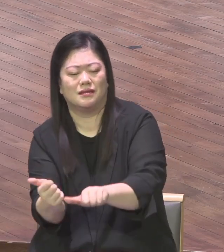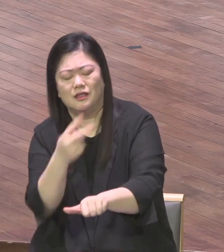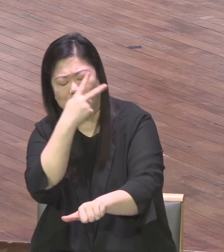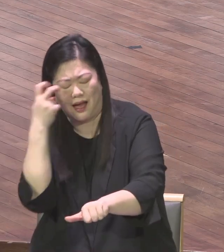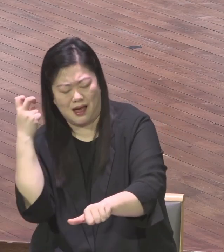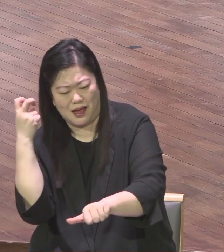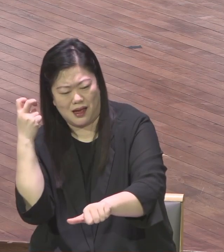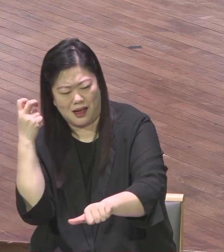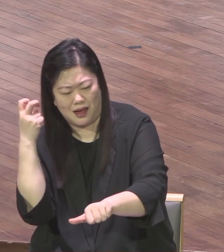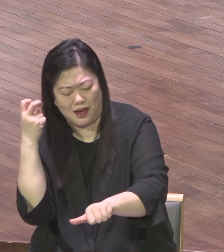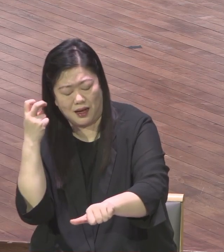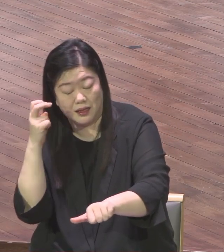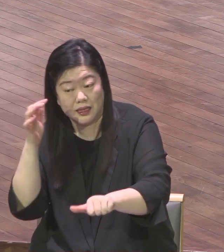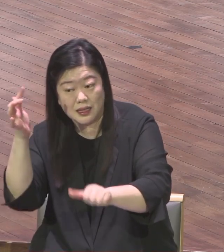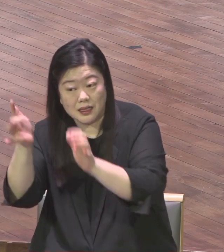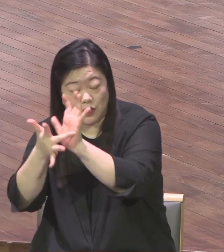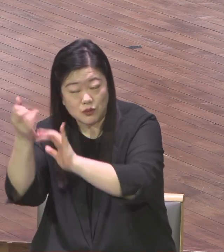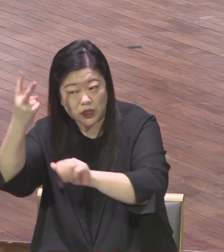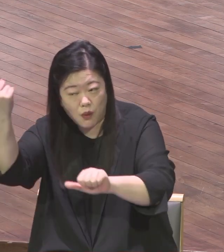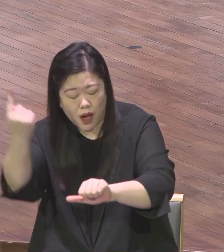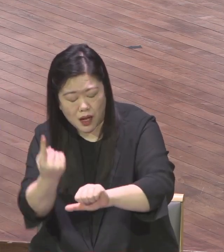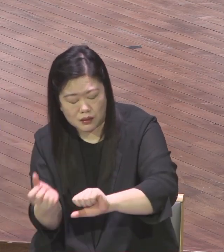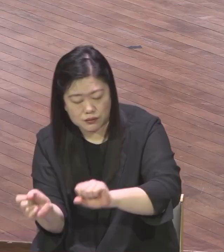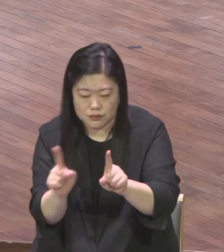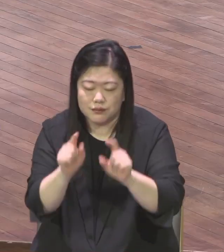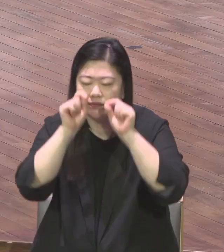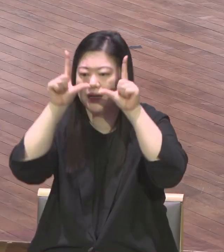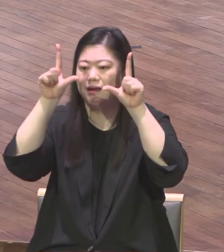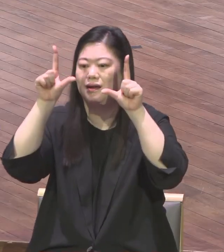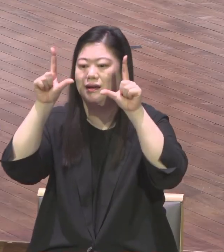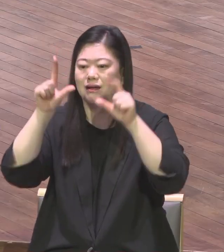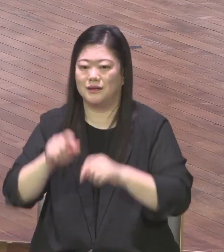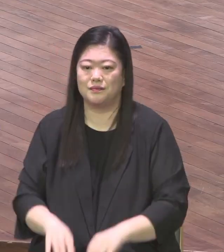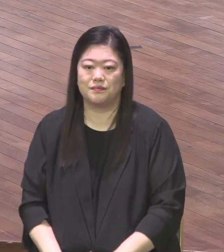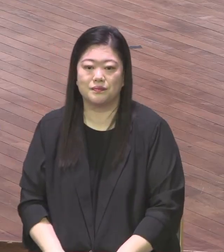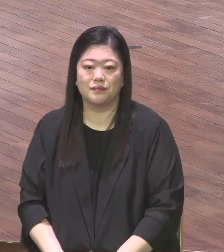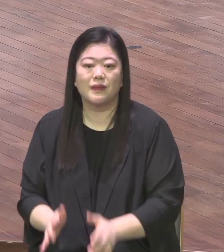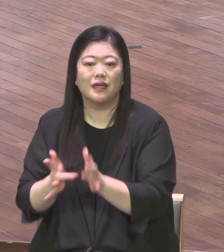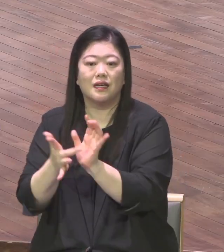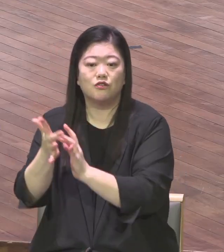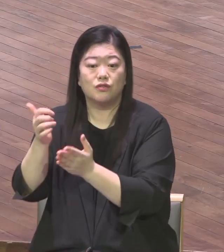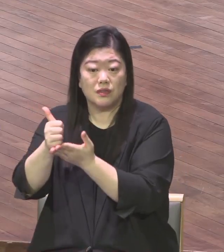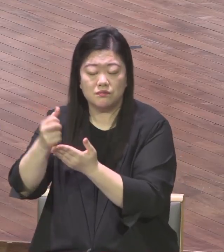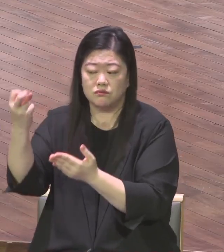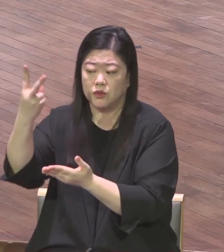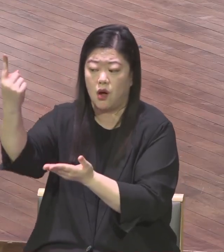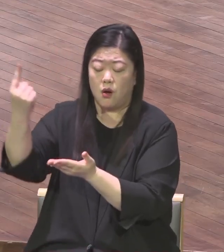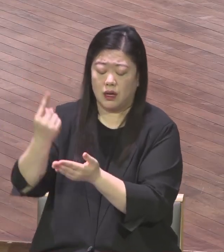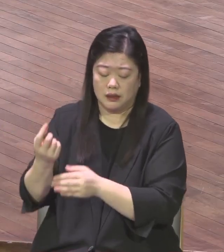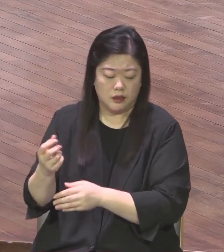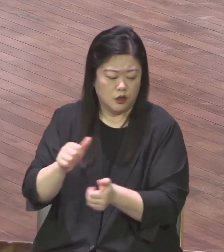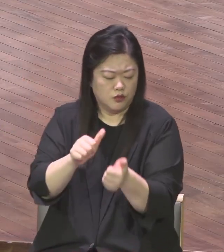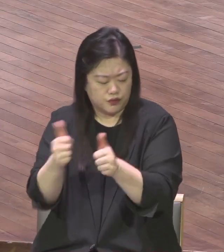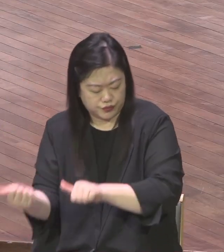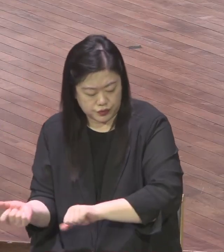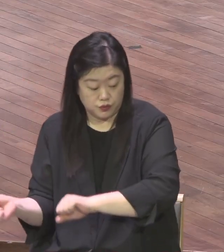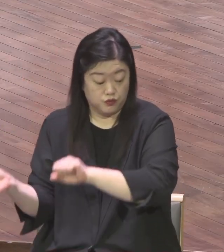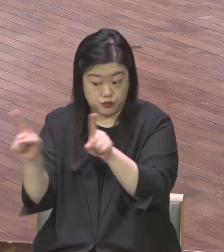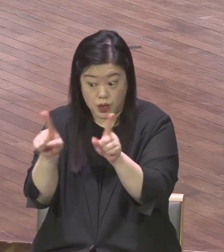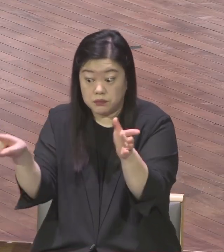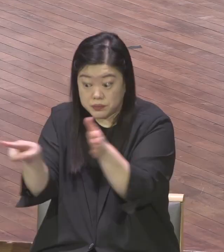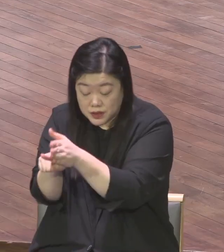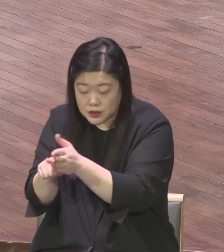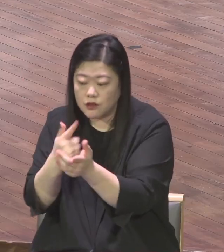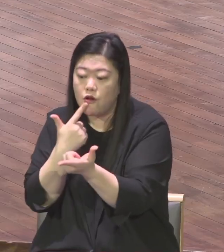14절을 봅니다. 우리가 예수께서 죽으셨다가 다시 살아나심을 믿을진데 이와 같이 예수